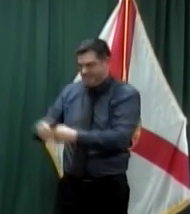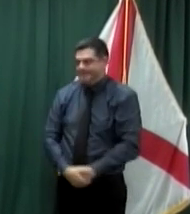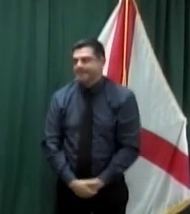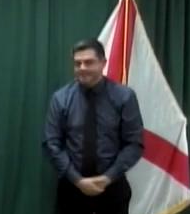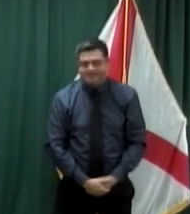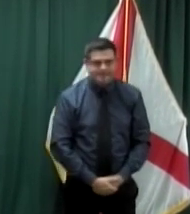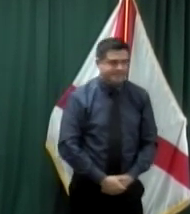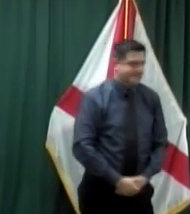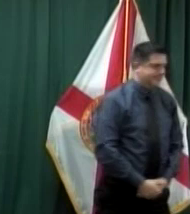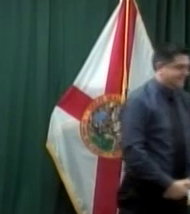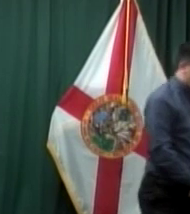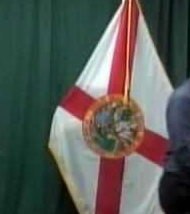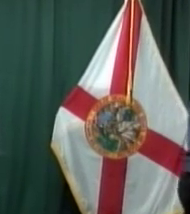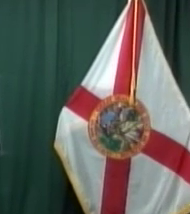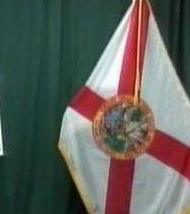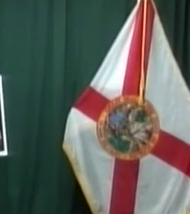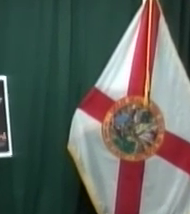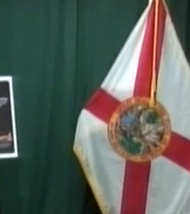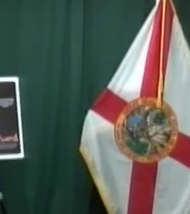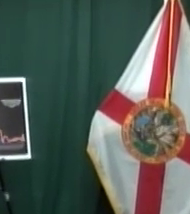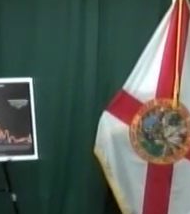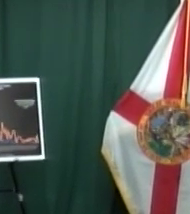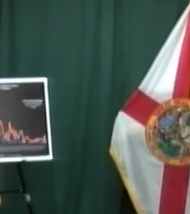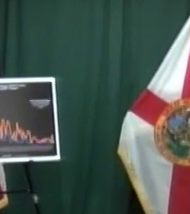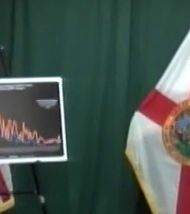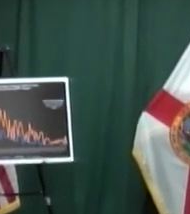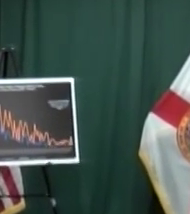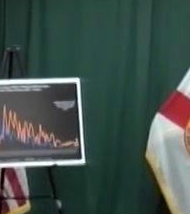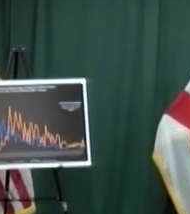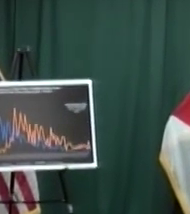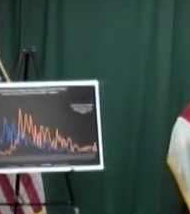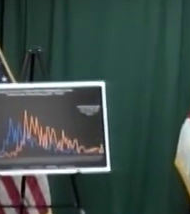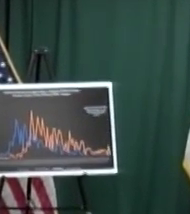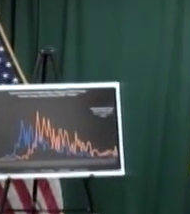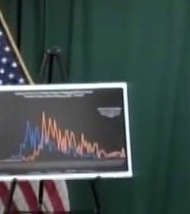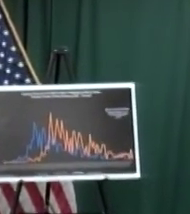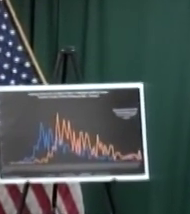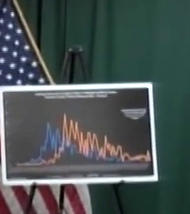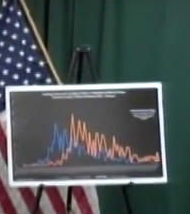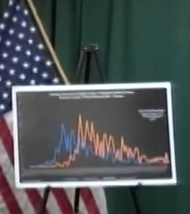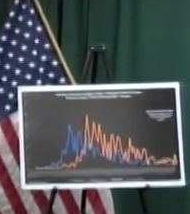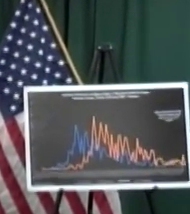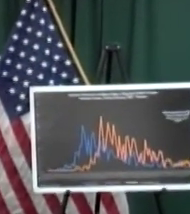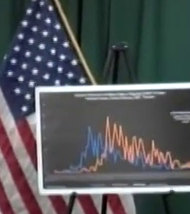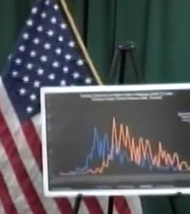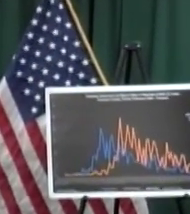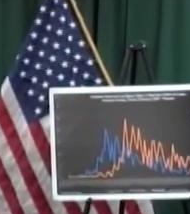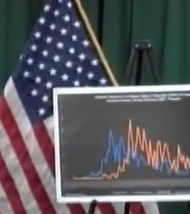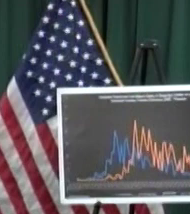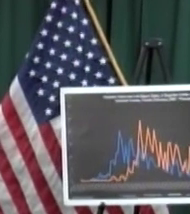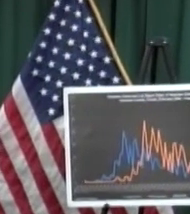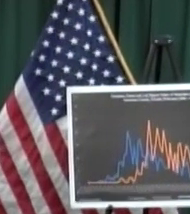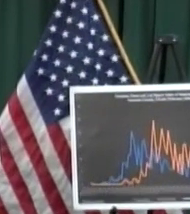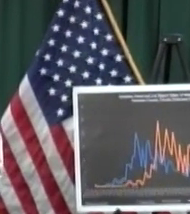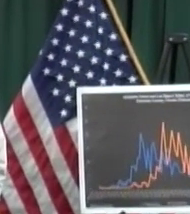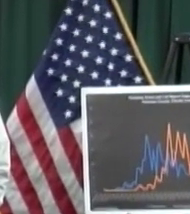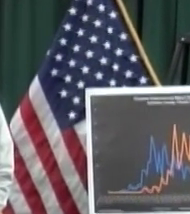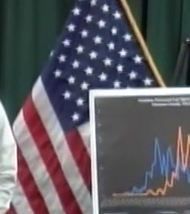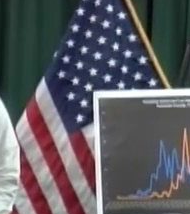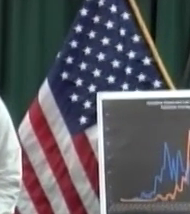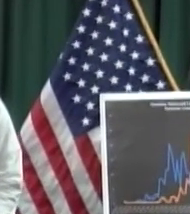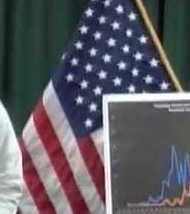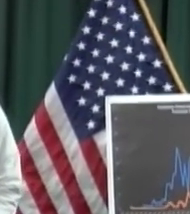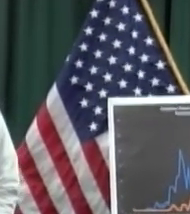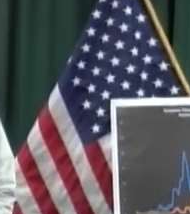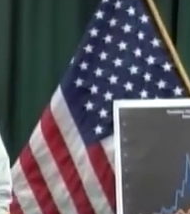Buen día, este es el resumen español de la conferencia de prensa hoy en el 20 de mayo del 2020. Empecemos